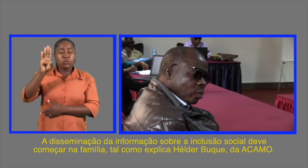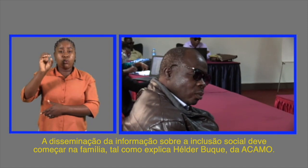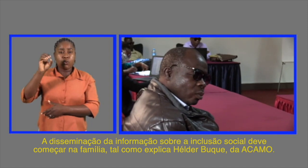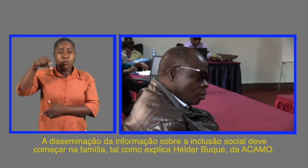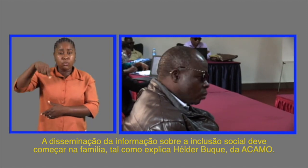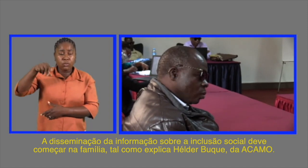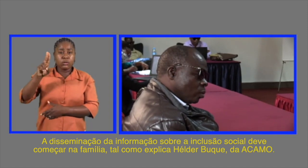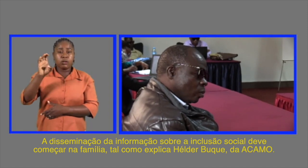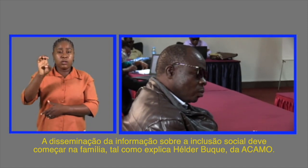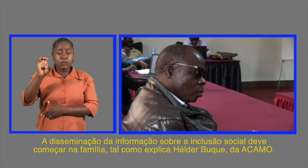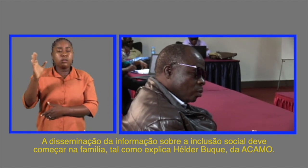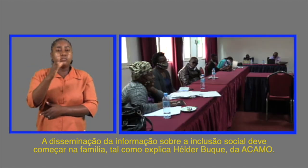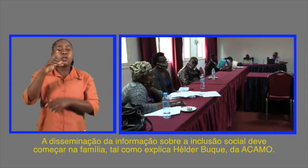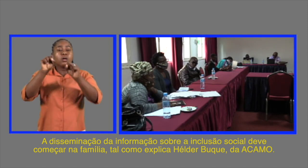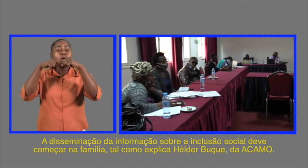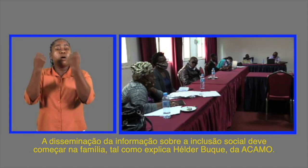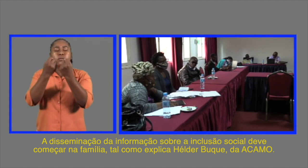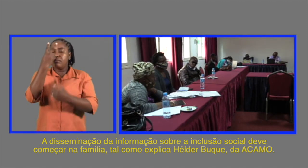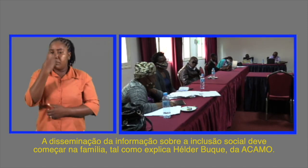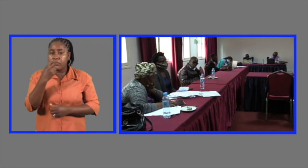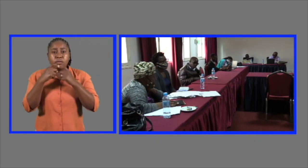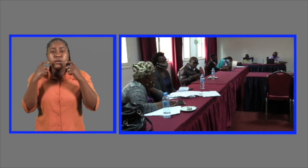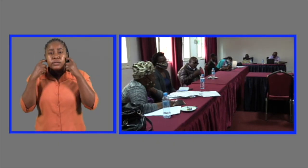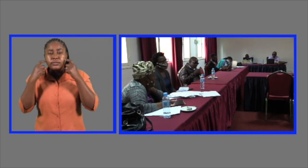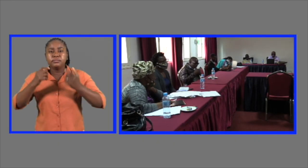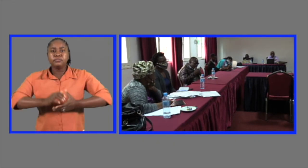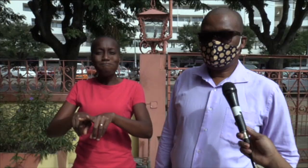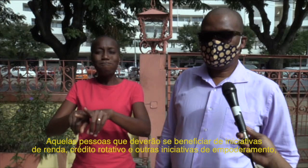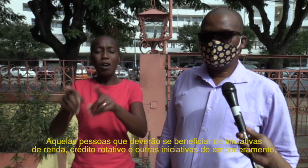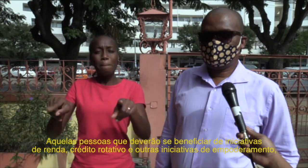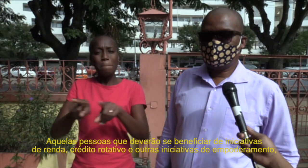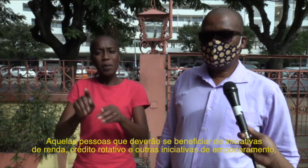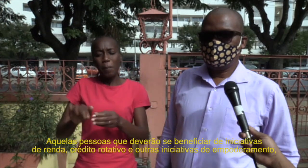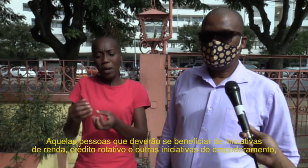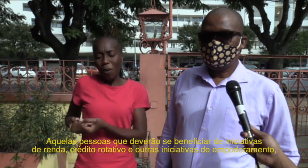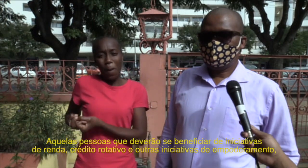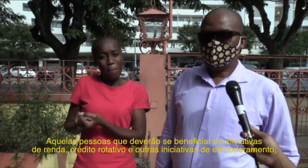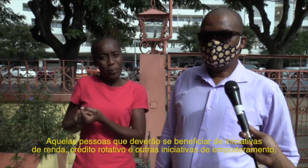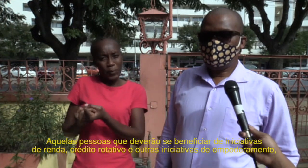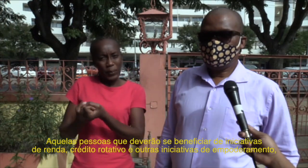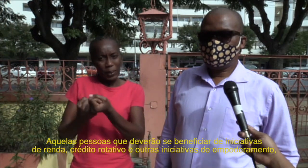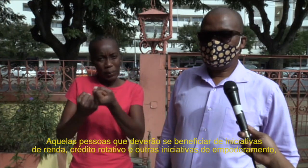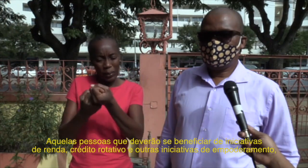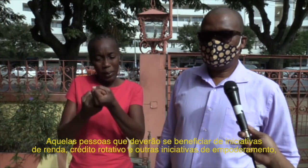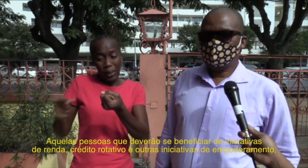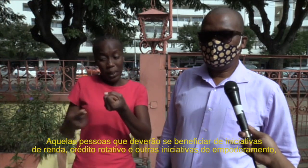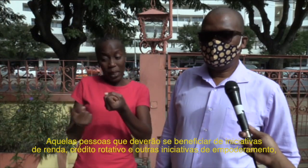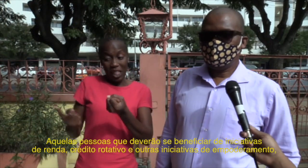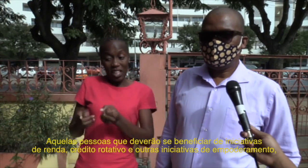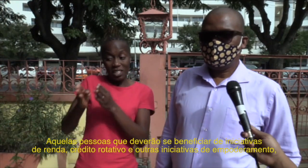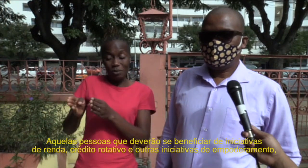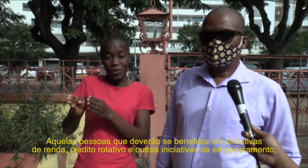explica Helder Buki da Acamo Aquelas pessoas que deverão beneficiar